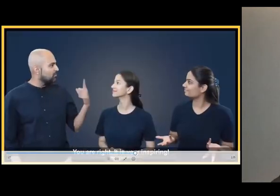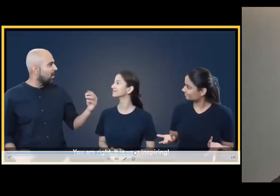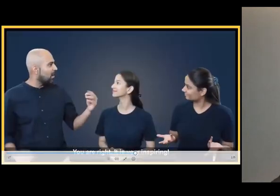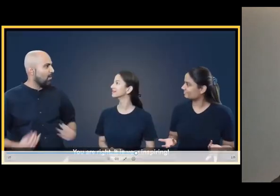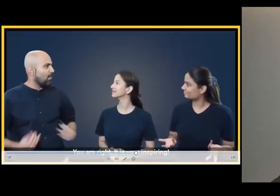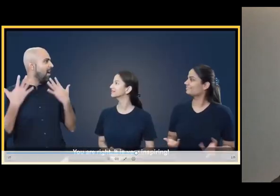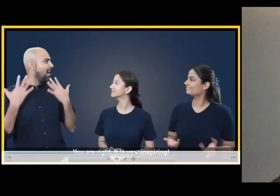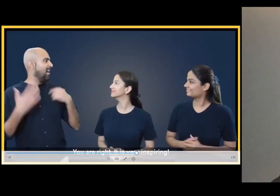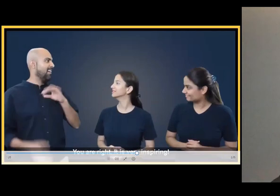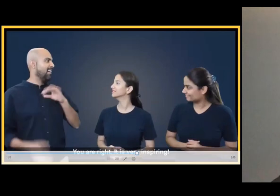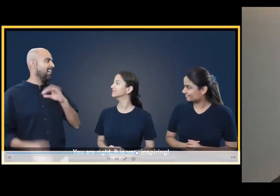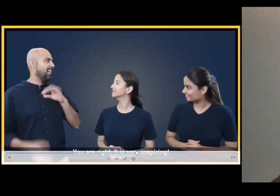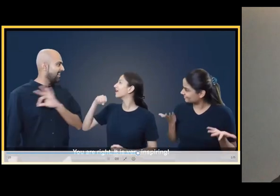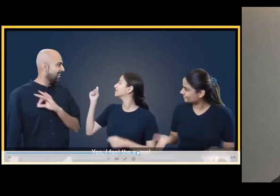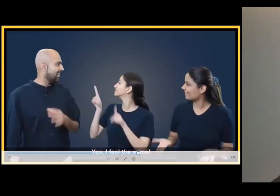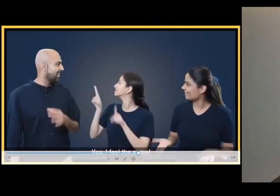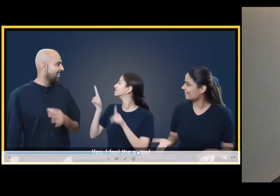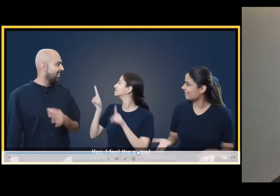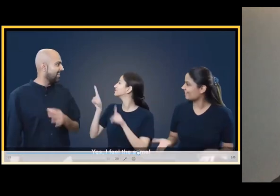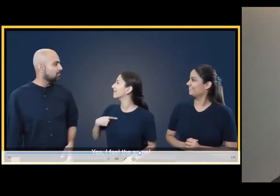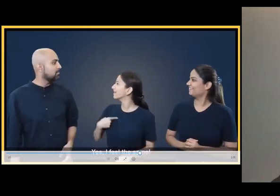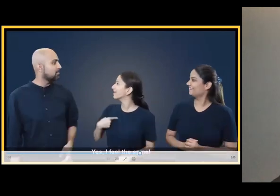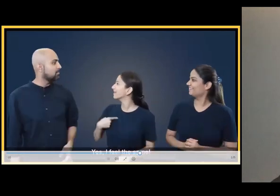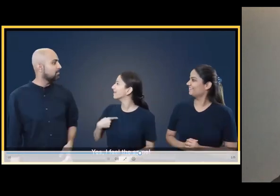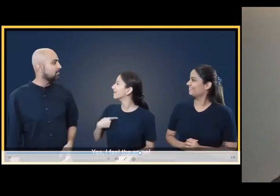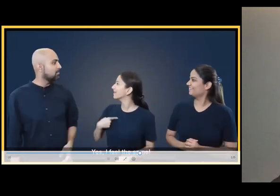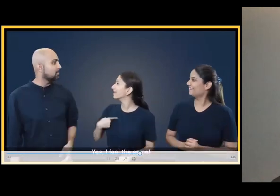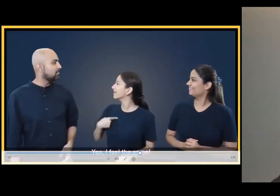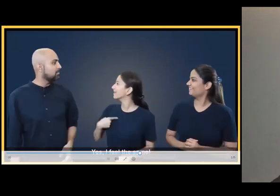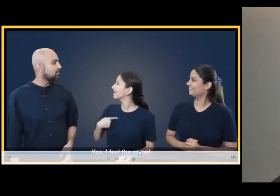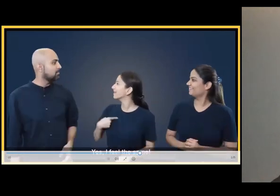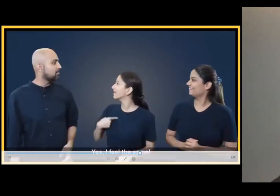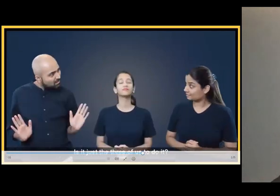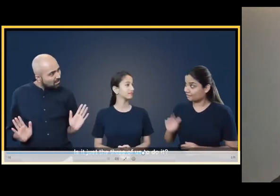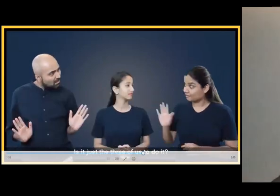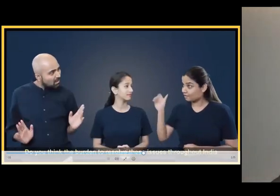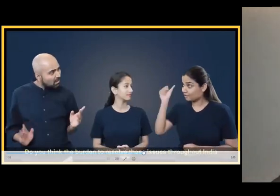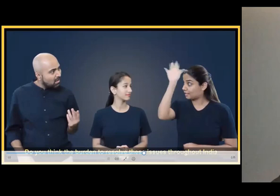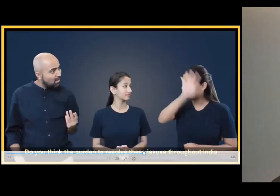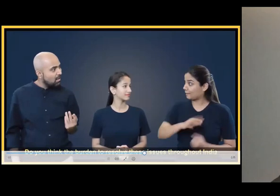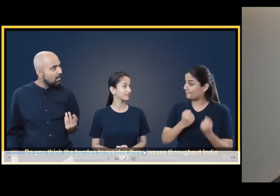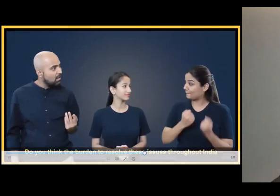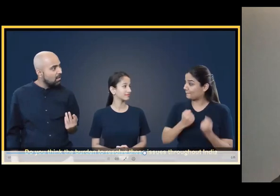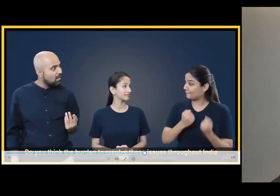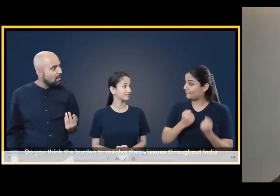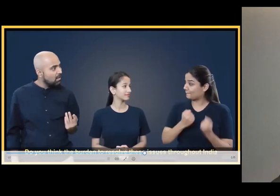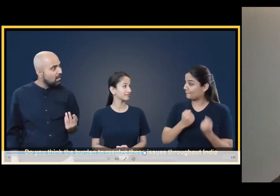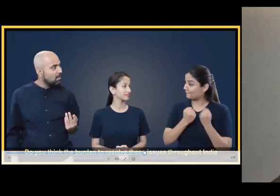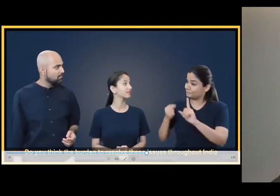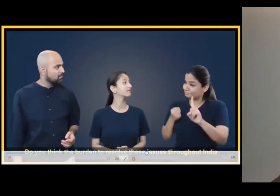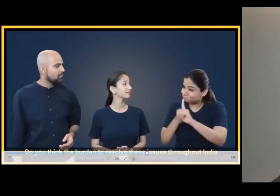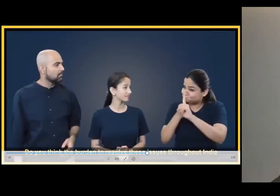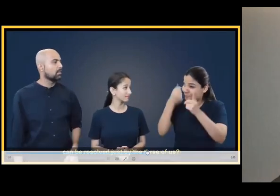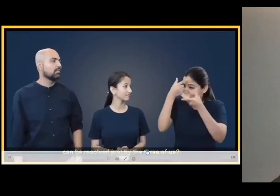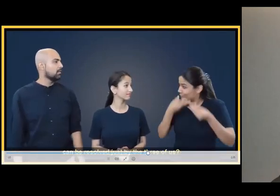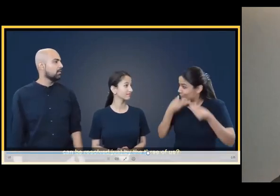तुम सही हो, यह बहुत प्रेरणादायक है। हाँ, मैं भी ऐसा ही महसूस करती हूँ। क्या यह सिर्फ हम तीनों को ऐसा करना है? क्या आपको लगता है कि पूरे